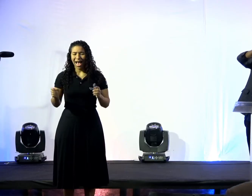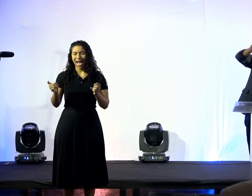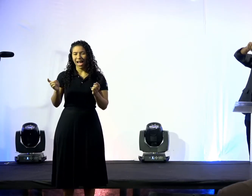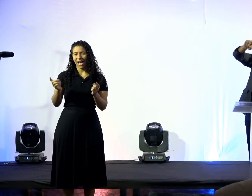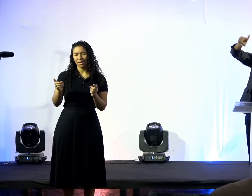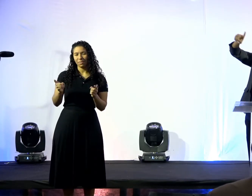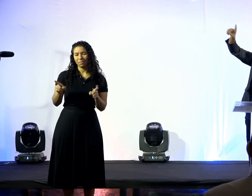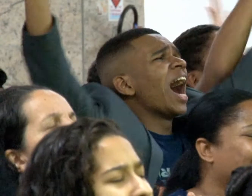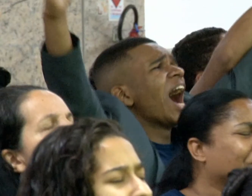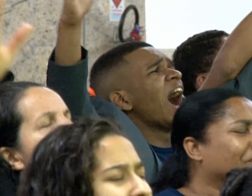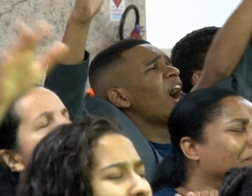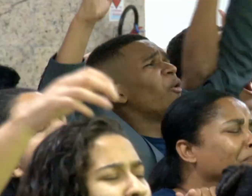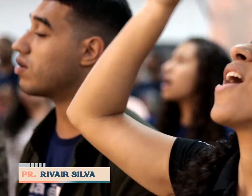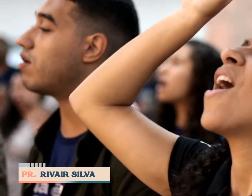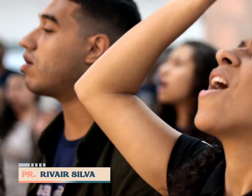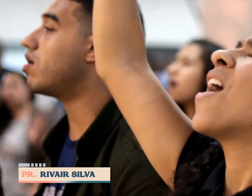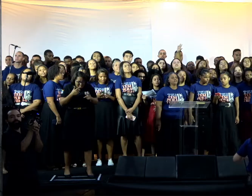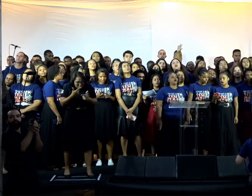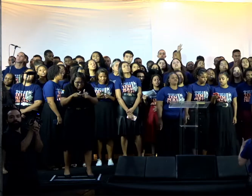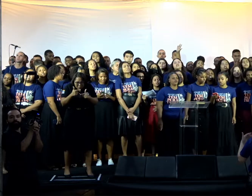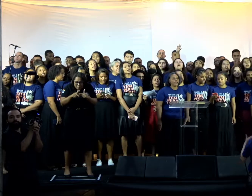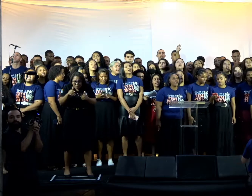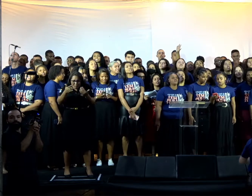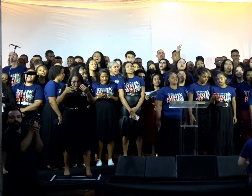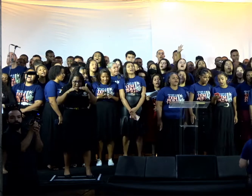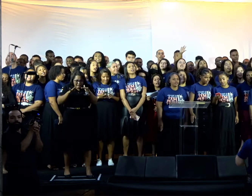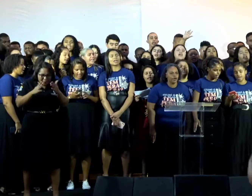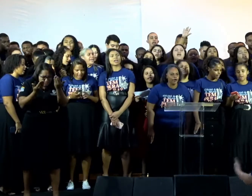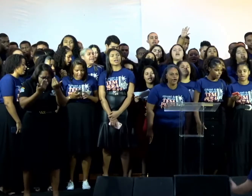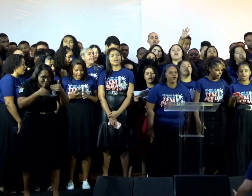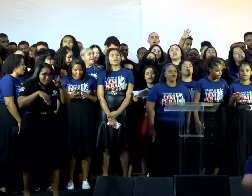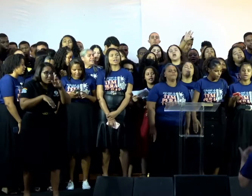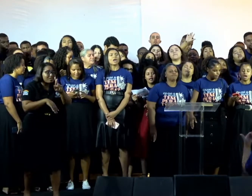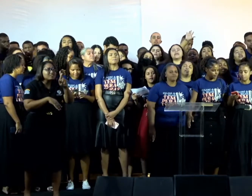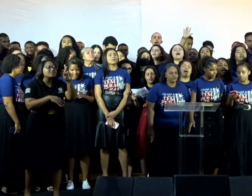louvarei, te louvarei.